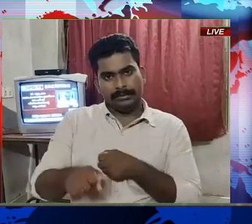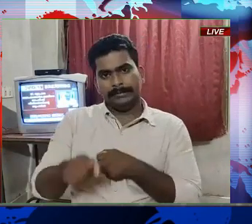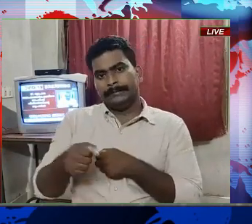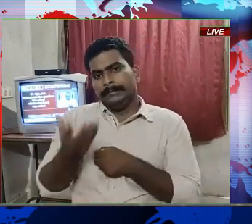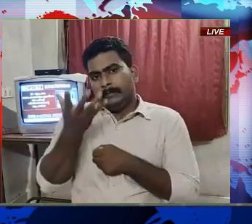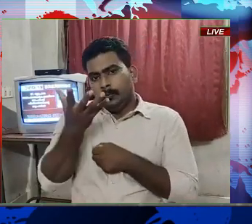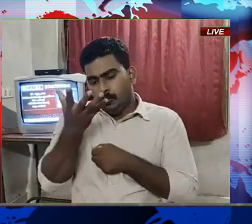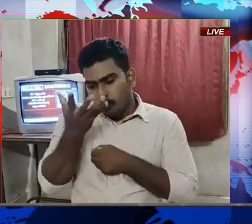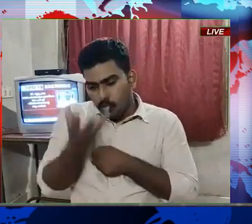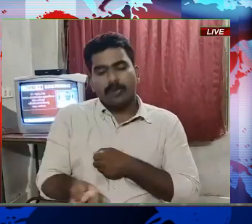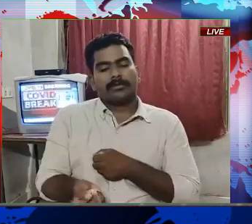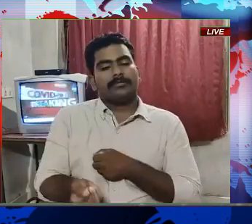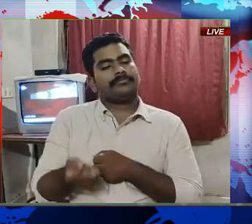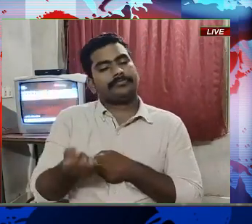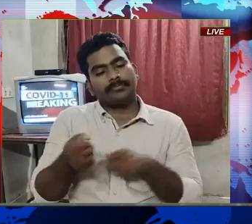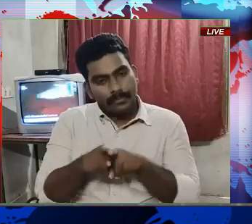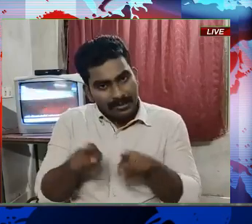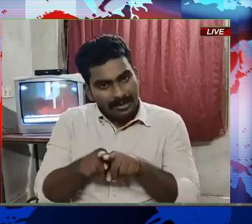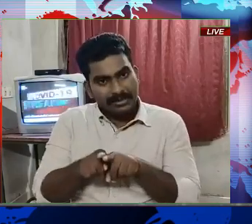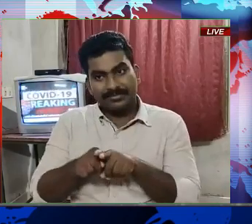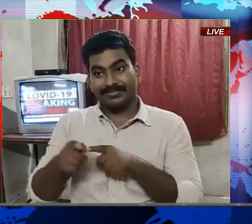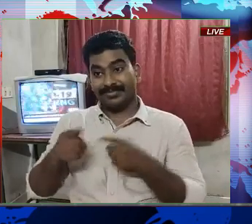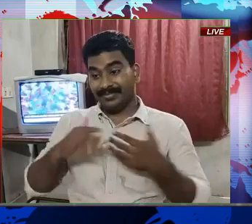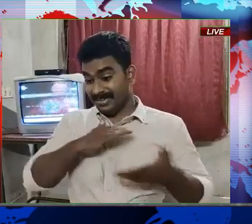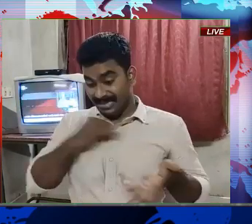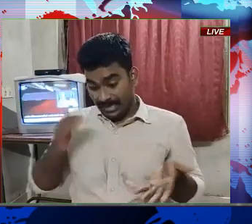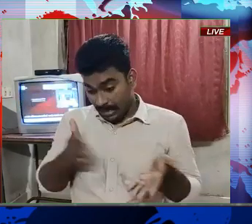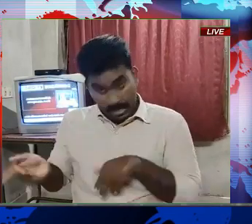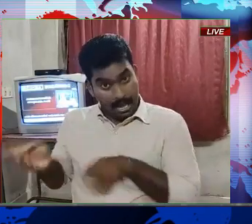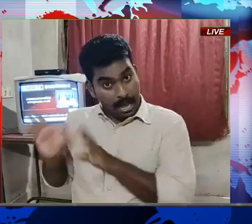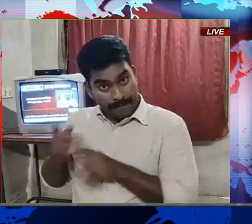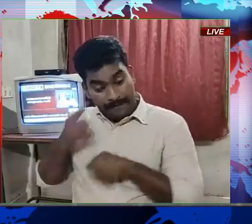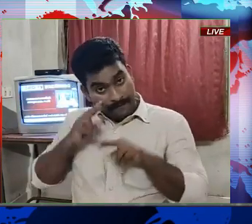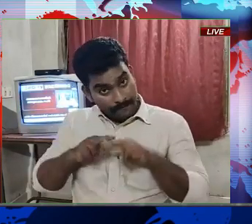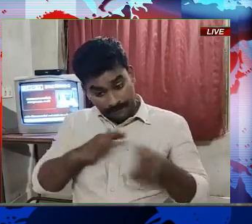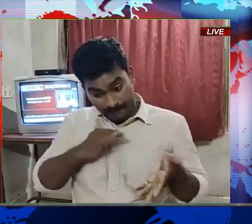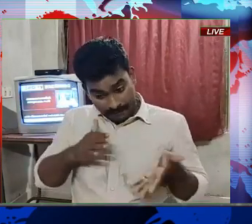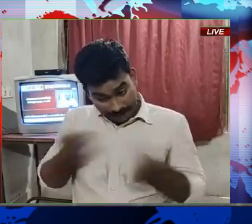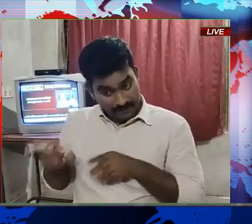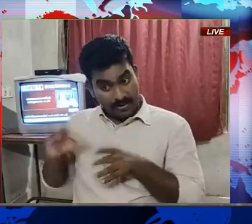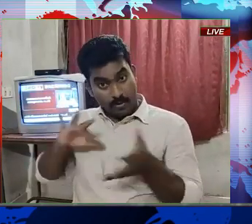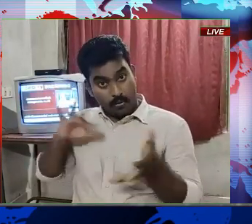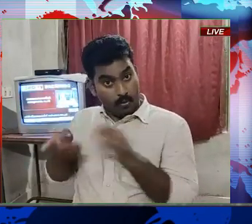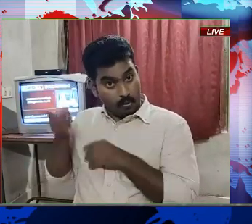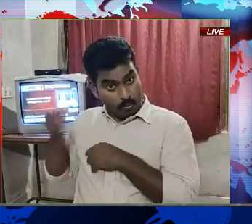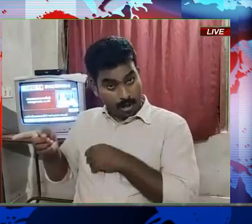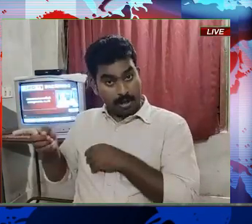കണ്ടെത്തി തടയണം എന്ന് പോലീസിന് നിർദ്ദേശം നൽകിയിട്ടുണ്ട്.